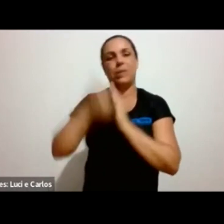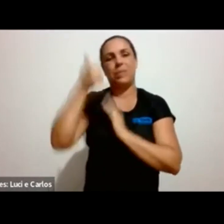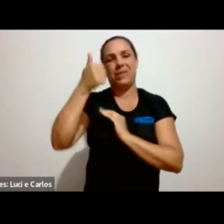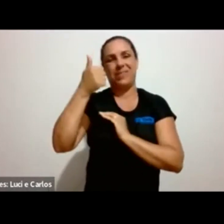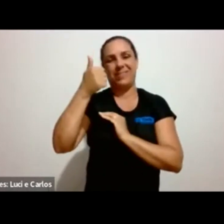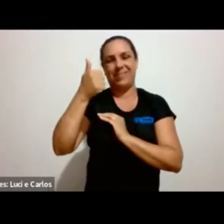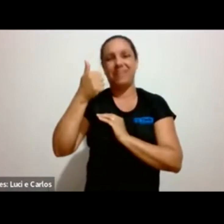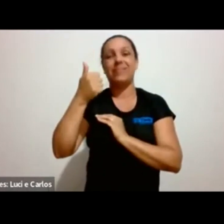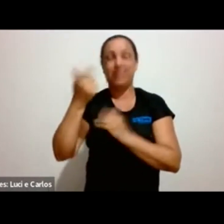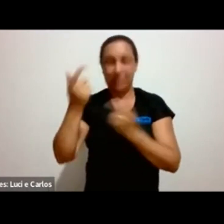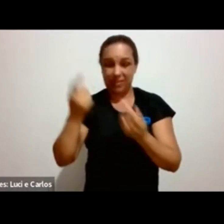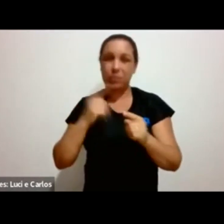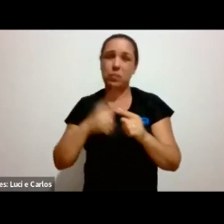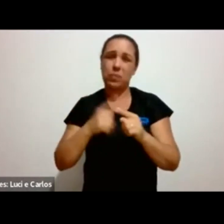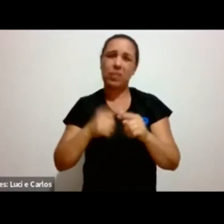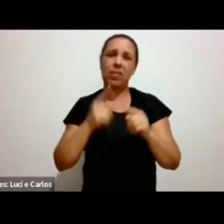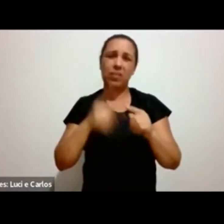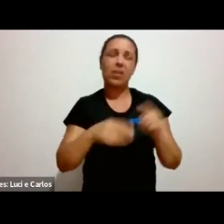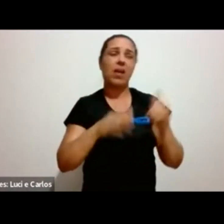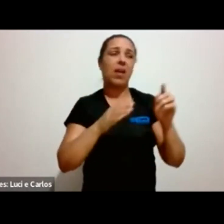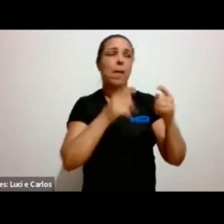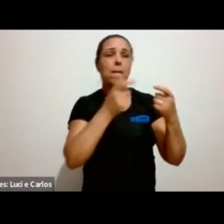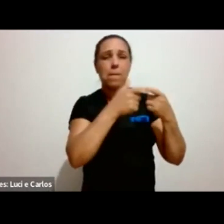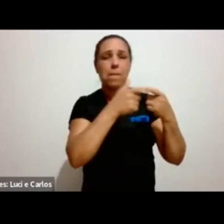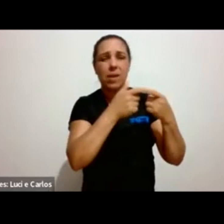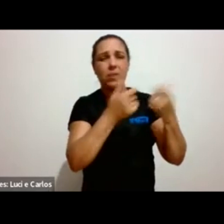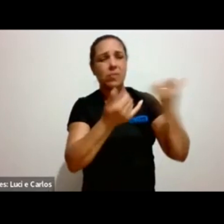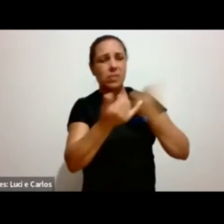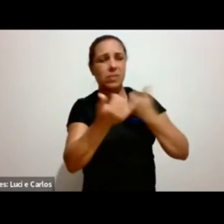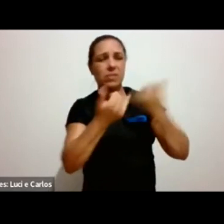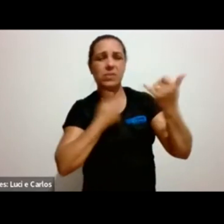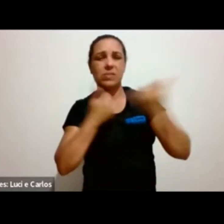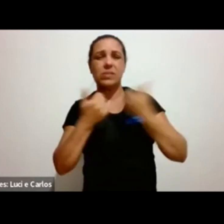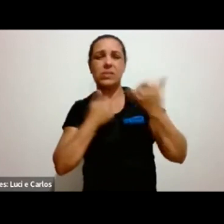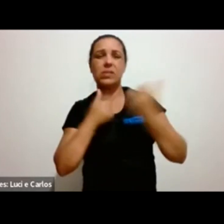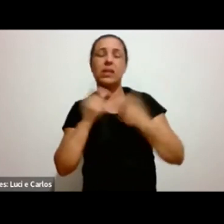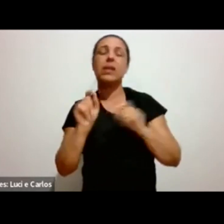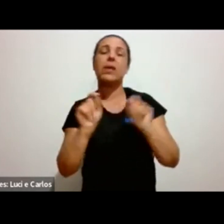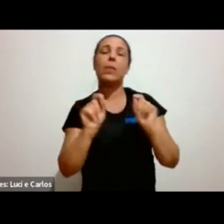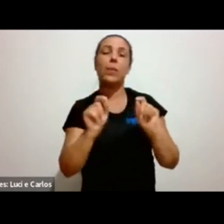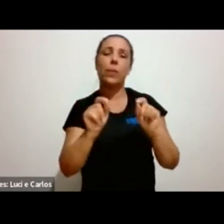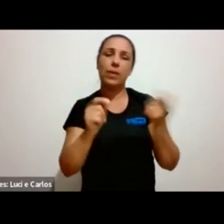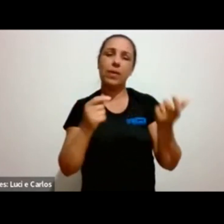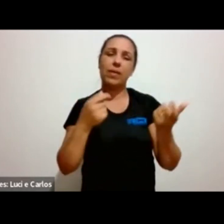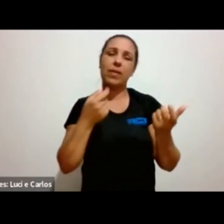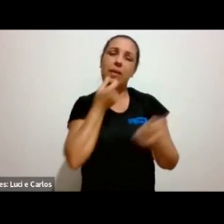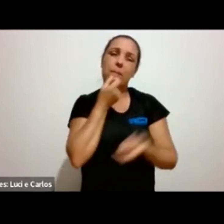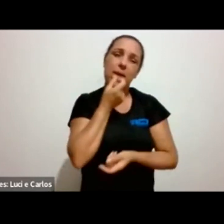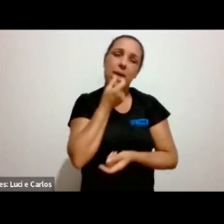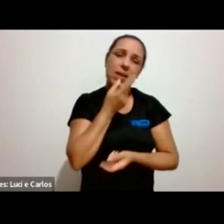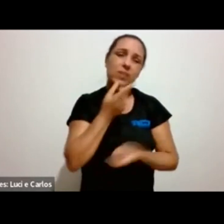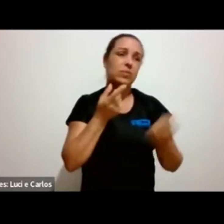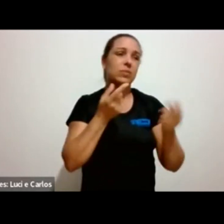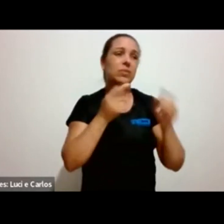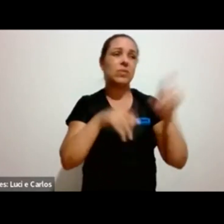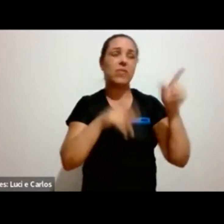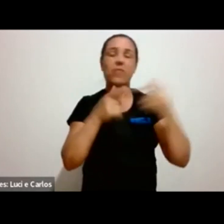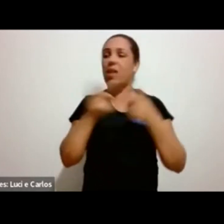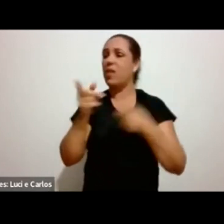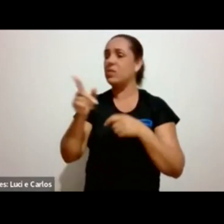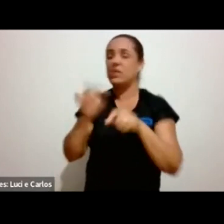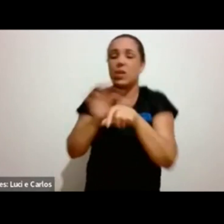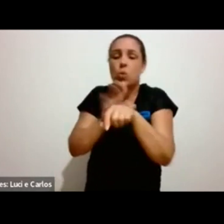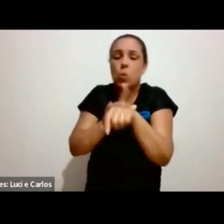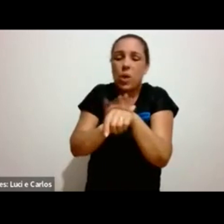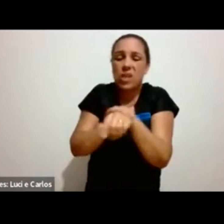de ouvir vários profissionais, principalmente na área da alopatia, dizer assim: não tem cura. Você